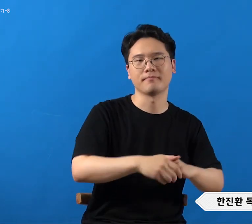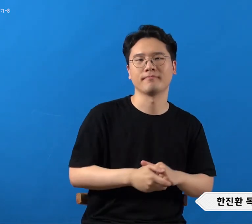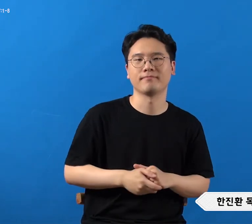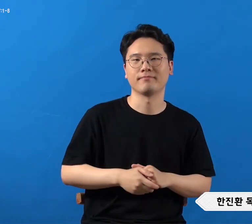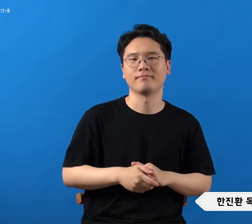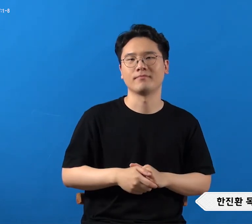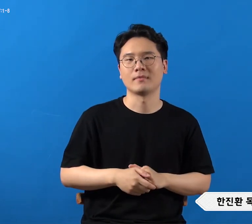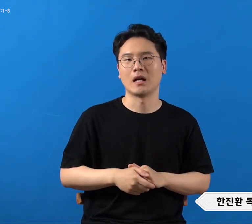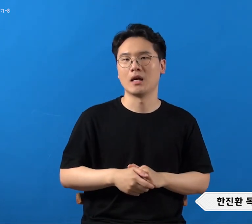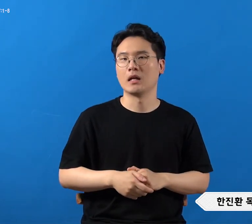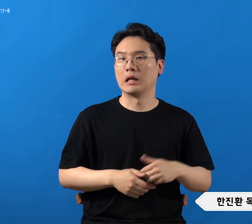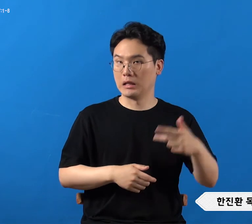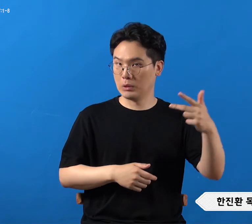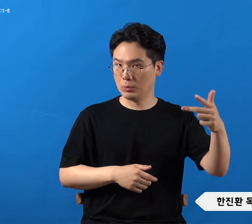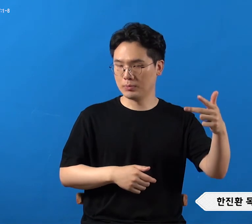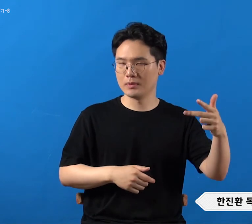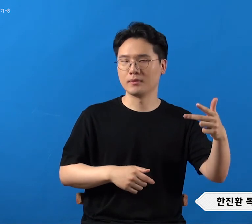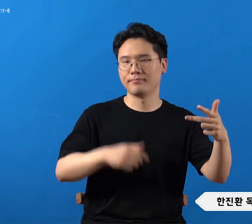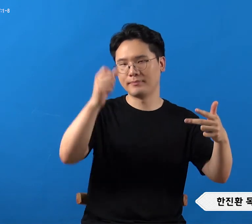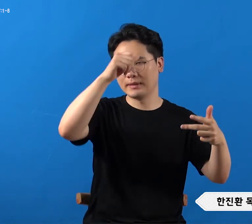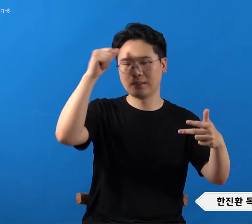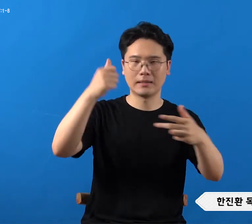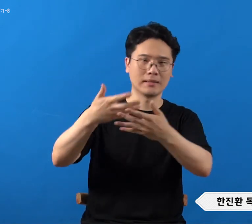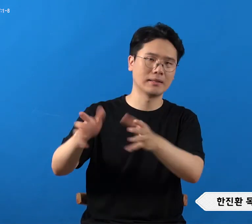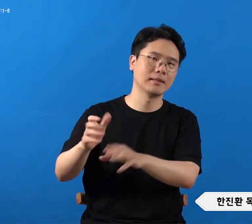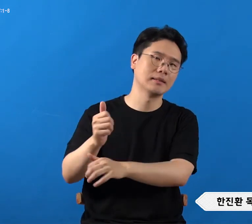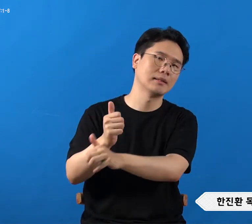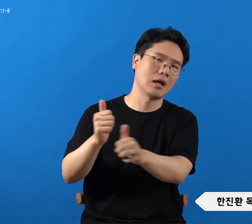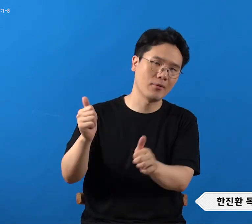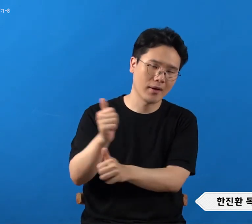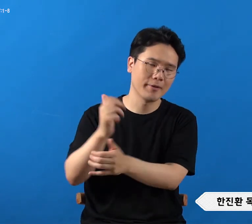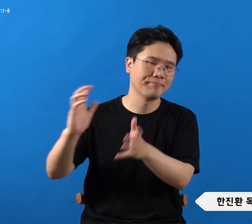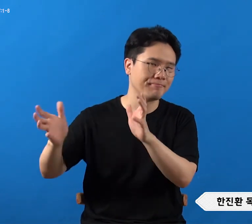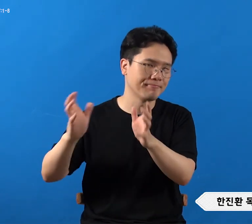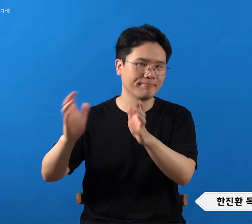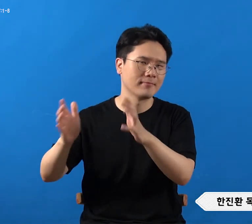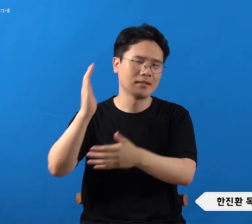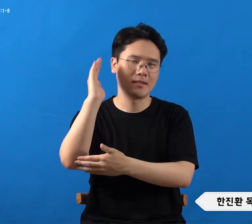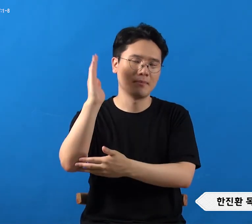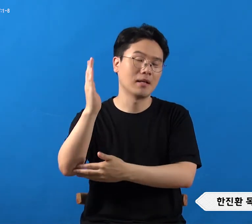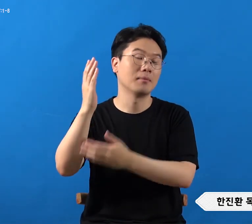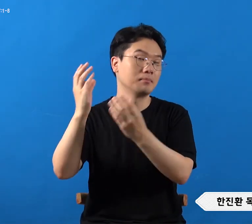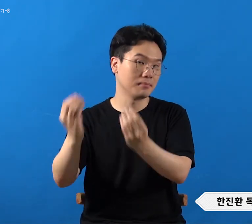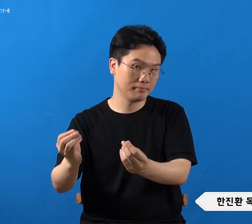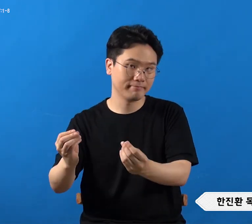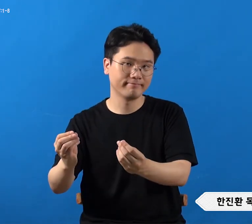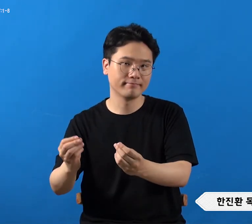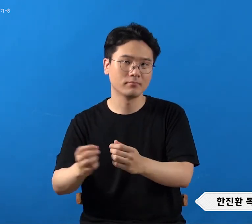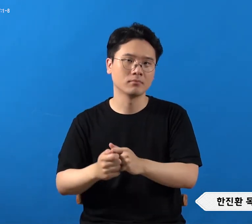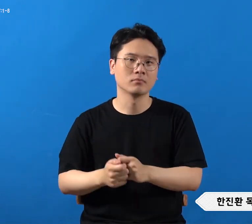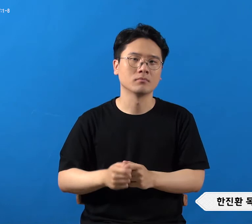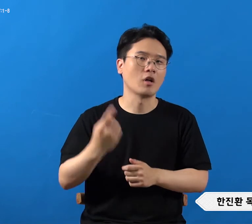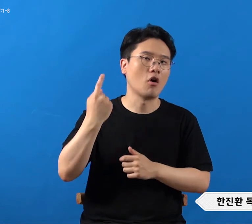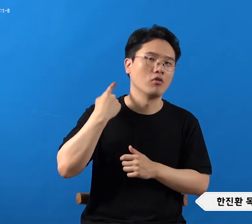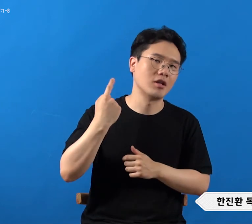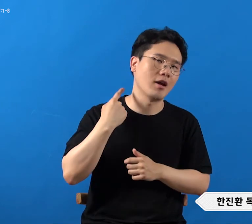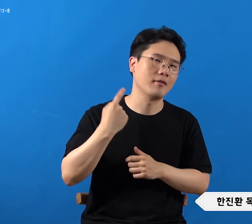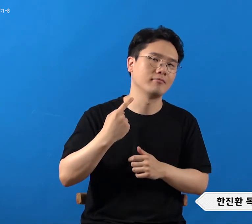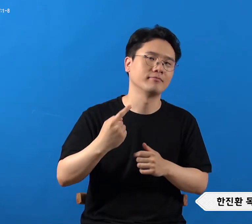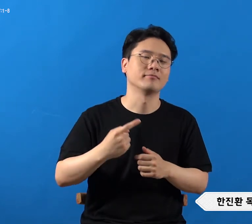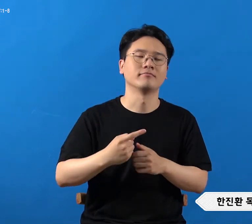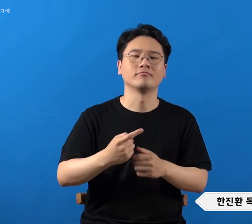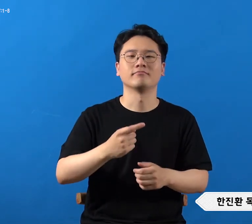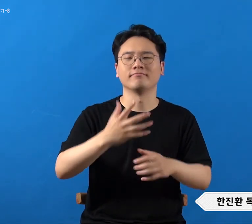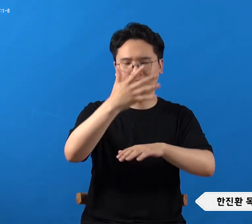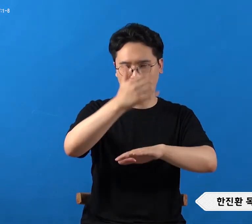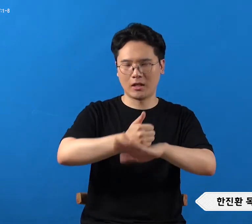7차례나 당회에서 세미나를 아주 집중적으로 했고, 이제 어제 정책당회에서 최종적으로 결정을